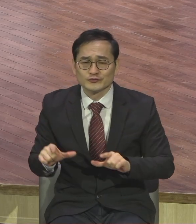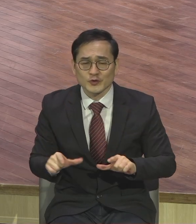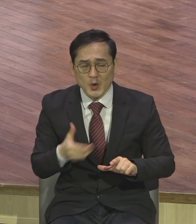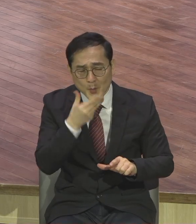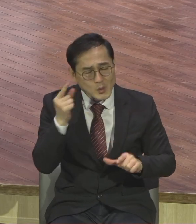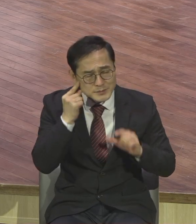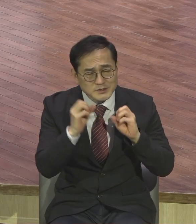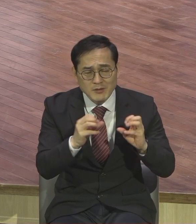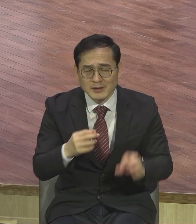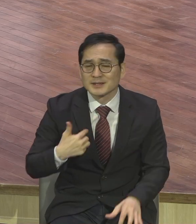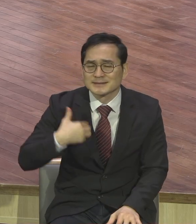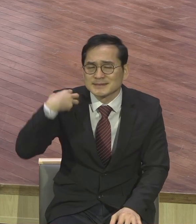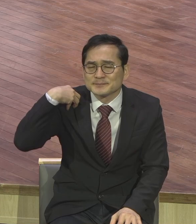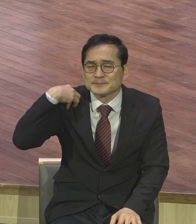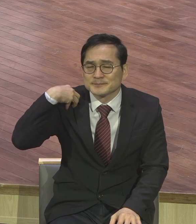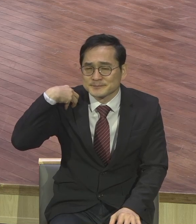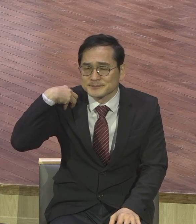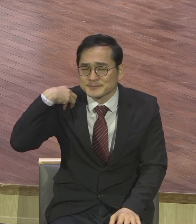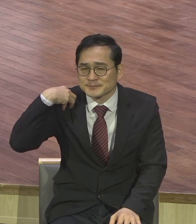누리는